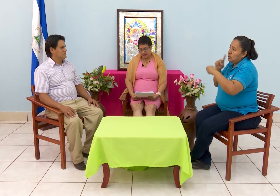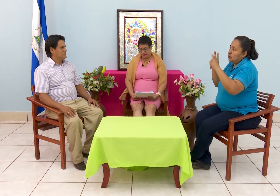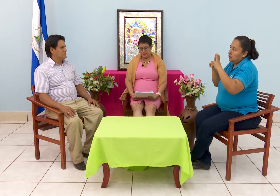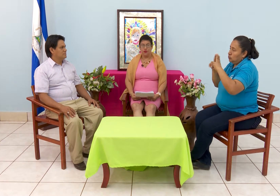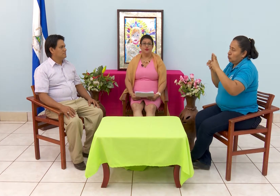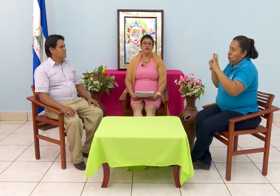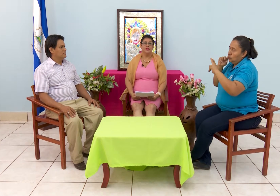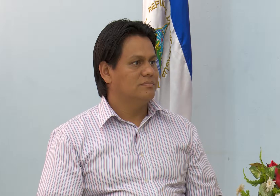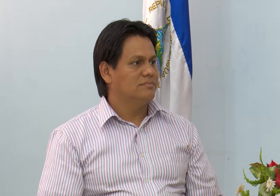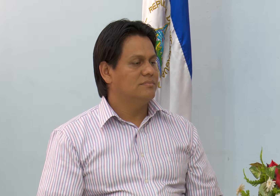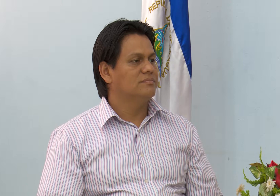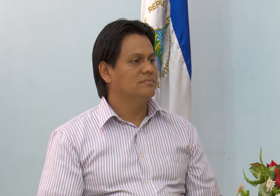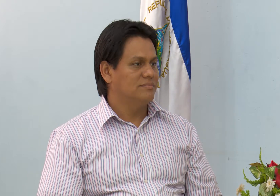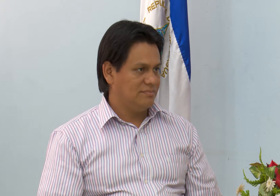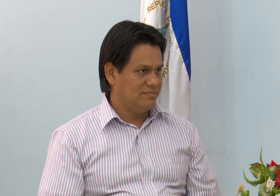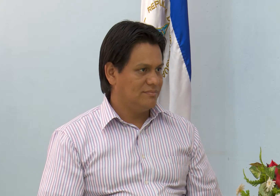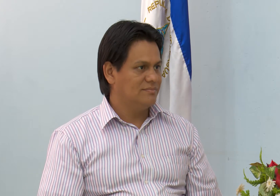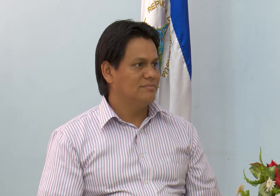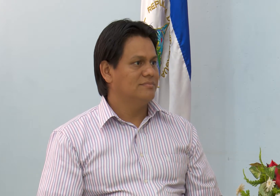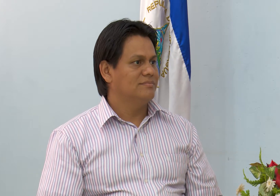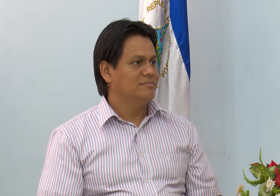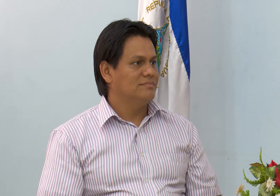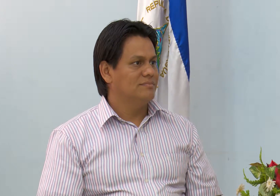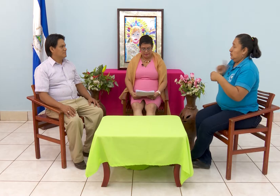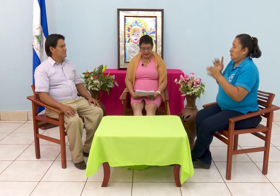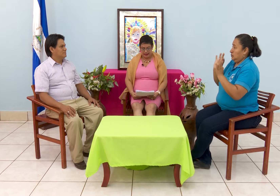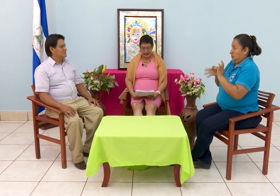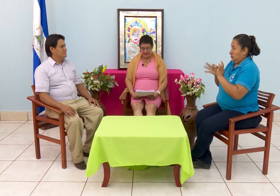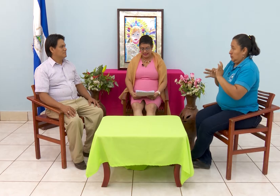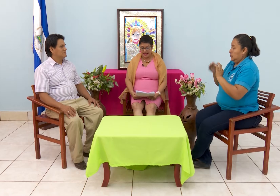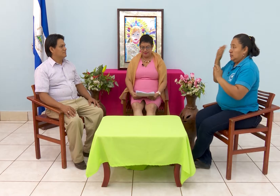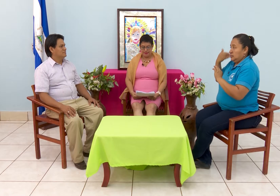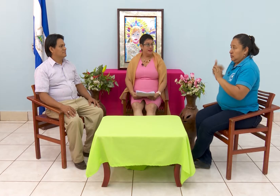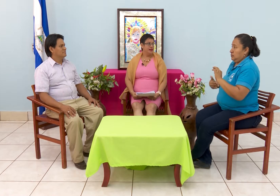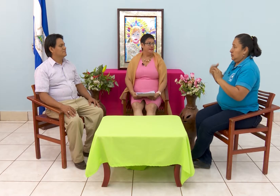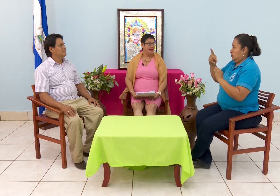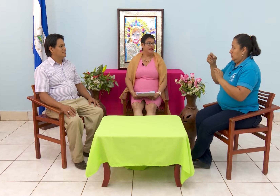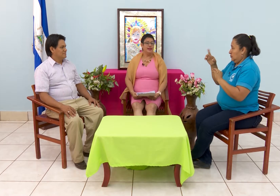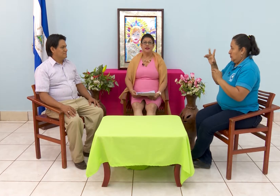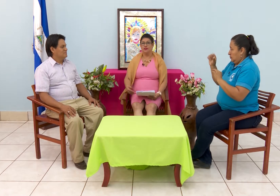de Sordos. También tenemos como intérprete a Perla García, ¿verdad?, quien nos